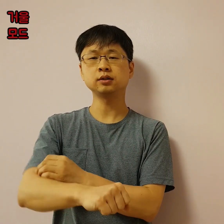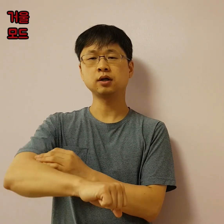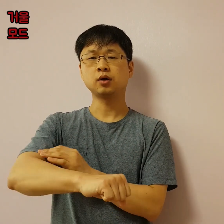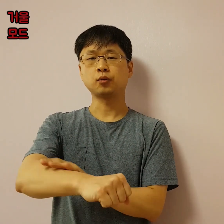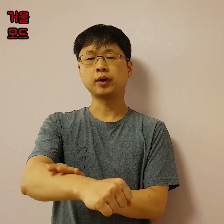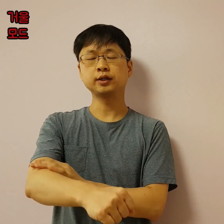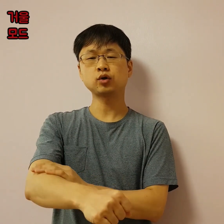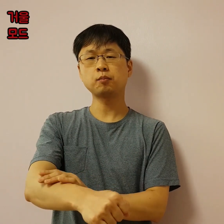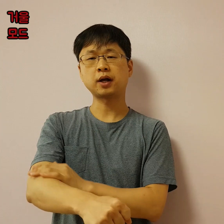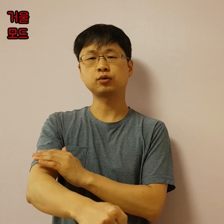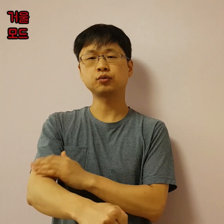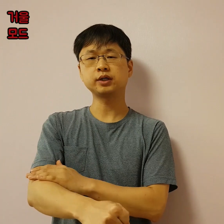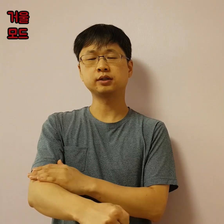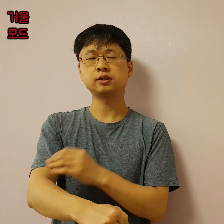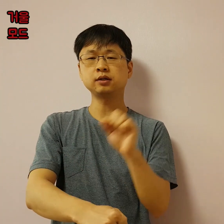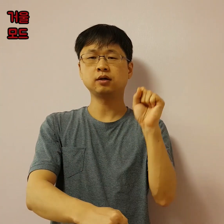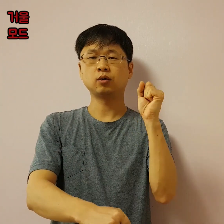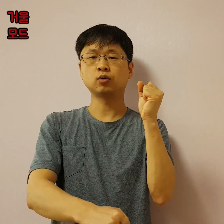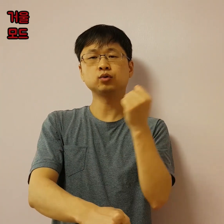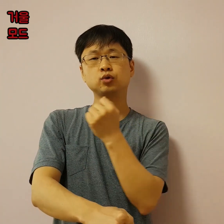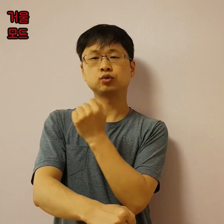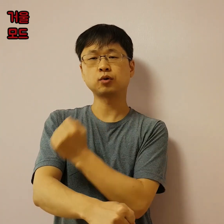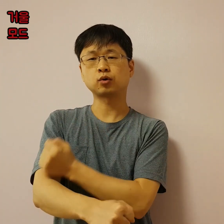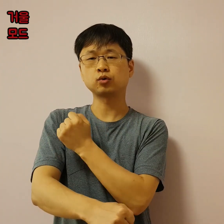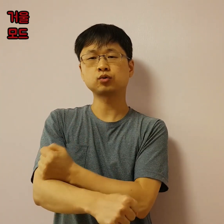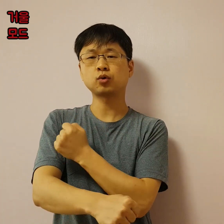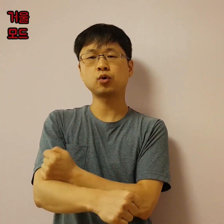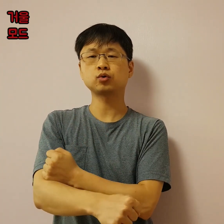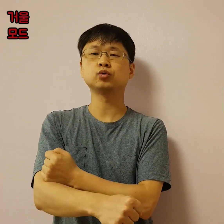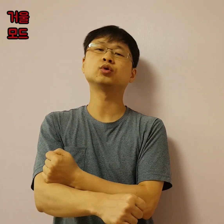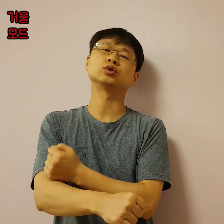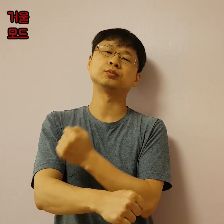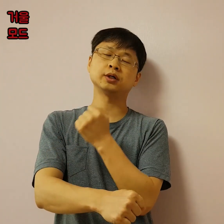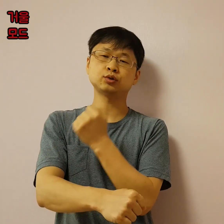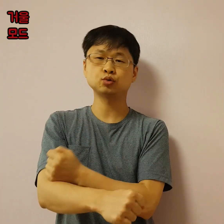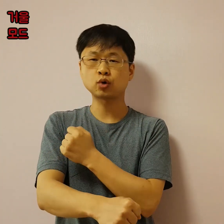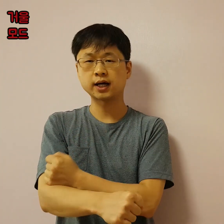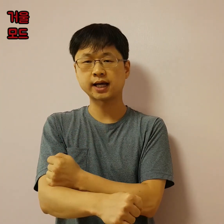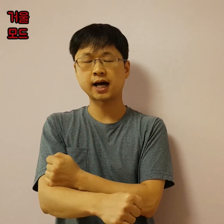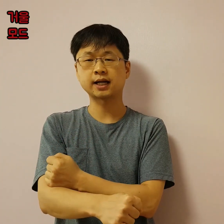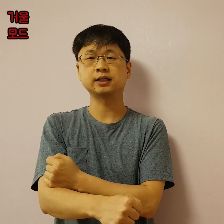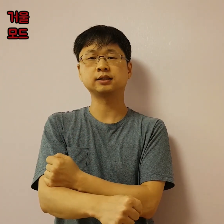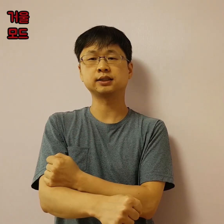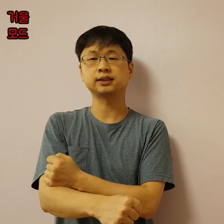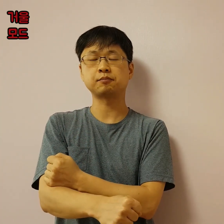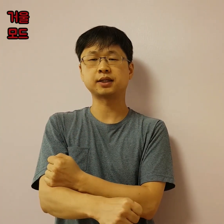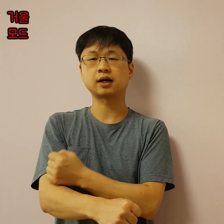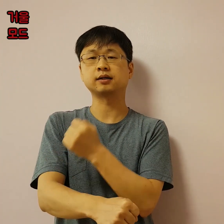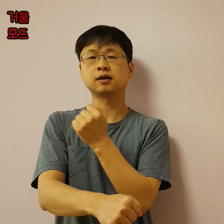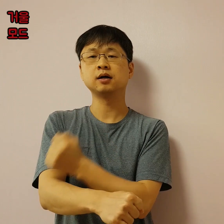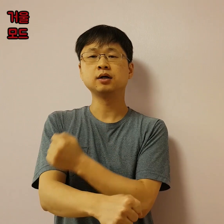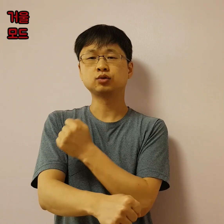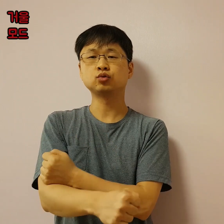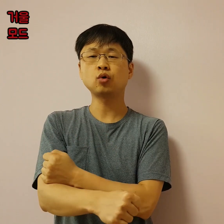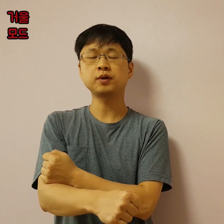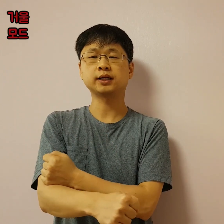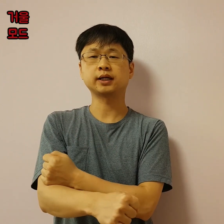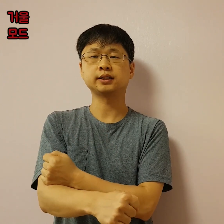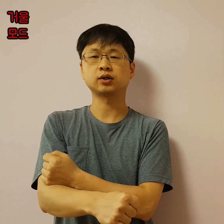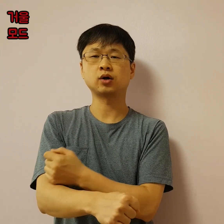수어는 왼손 팔뚝위를 오른손 주먹으로 톡톡 두들겨주면 수고하다라는 뜻이 됩니다. 그래서 수고비가